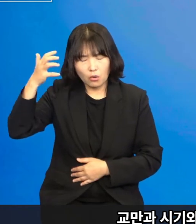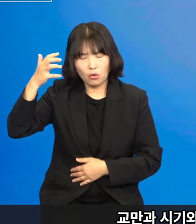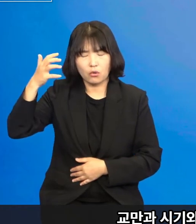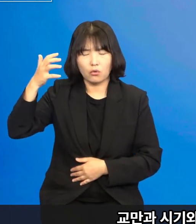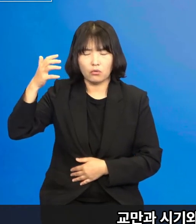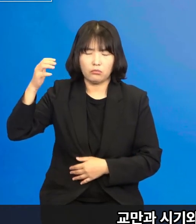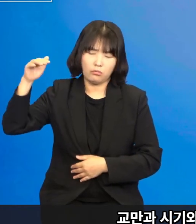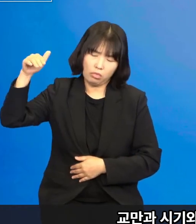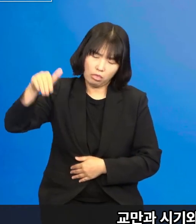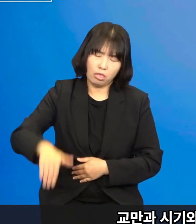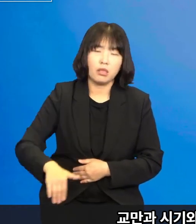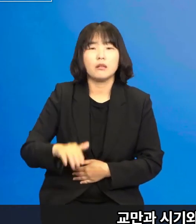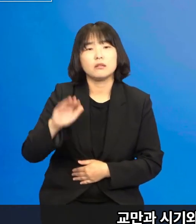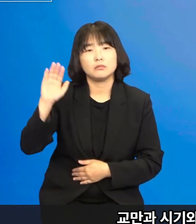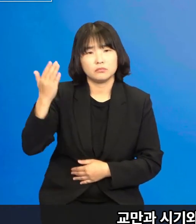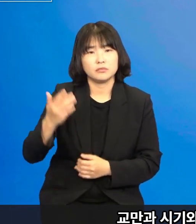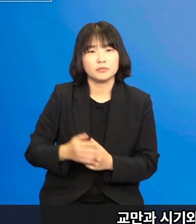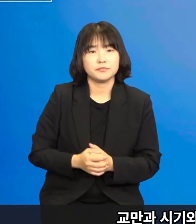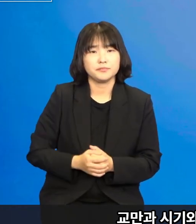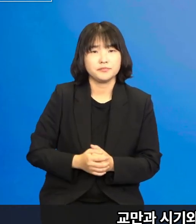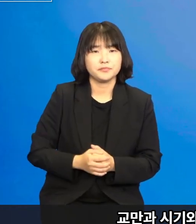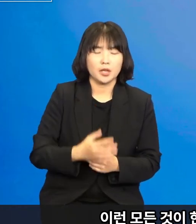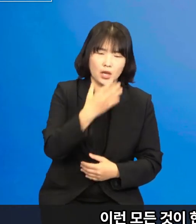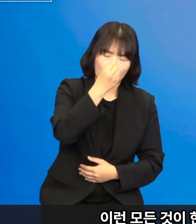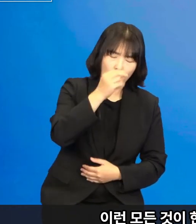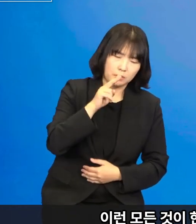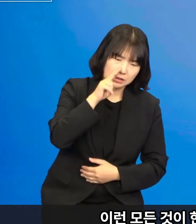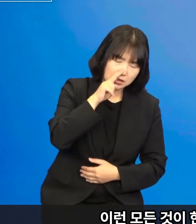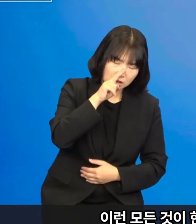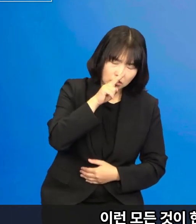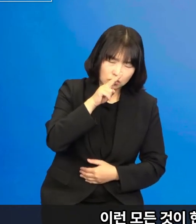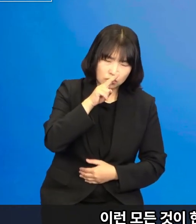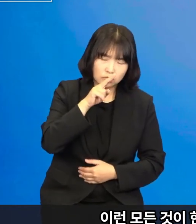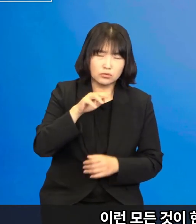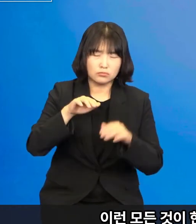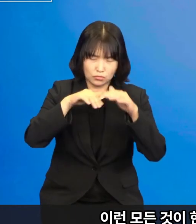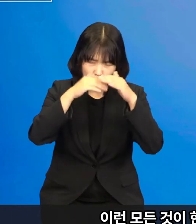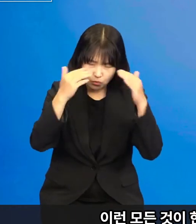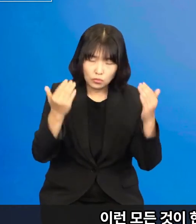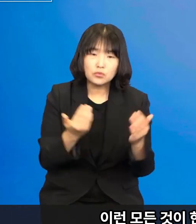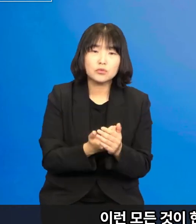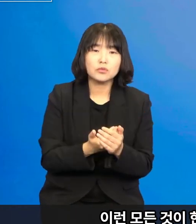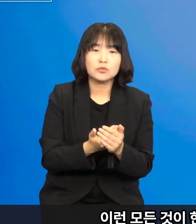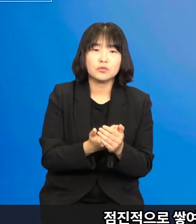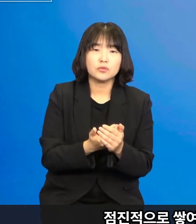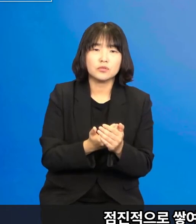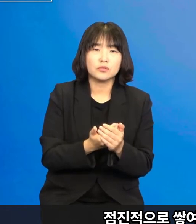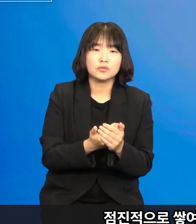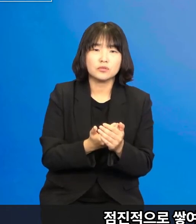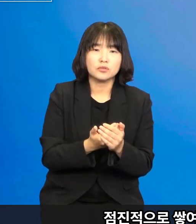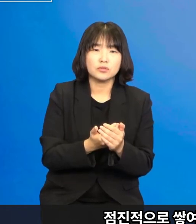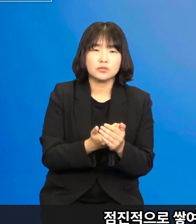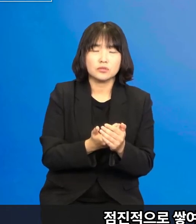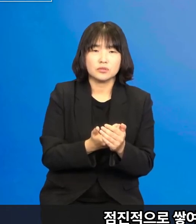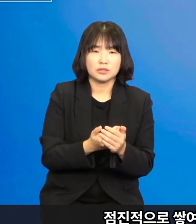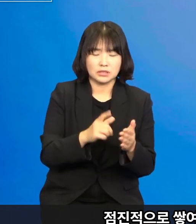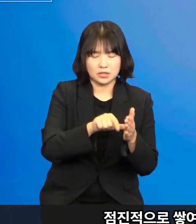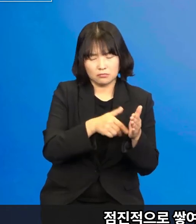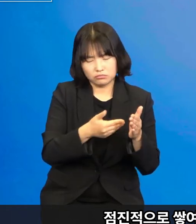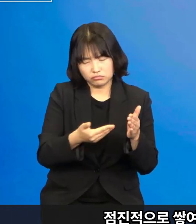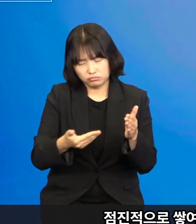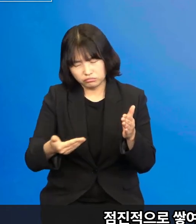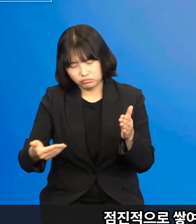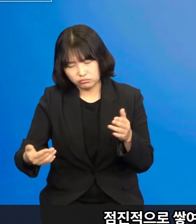것처럼 교만과 시기와 질투와 탐욕과 나태와 이런 모든 것이 한순간에 쌓인 것이 아니라 점진적으로